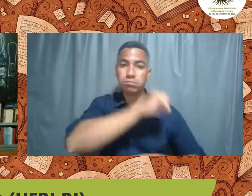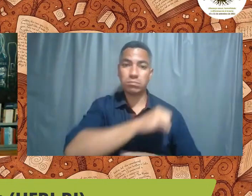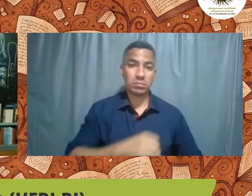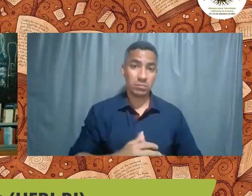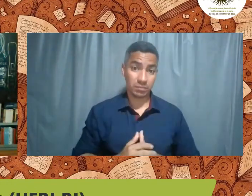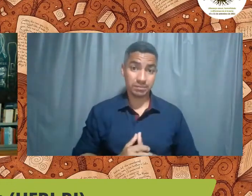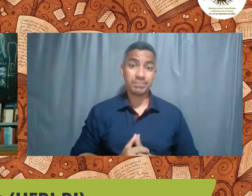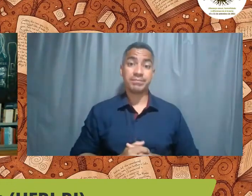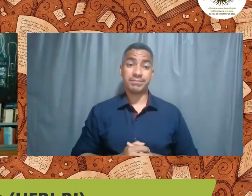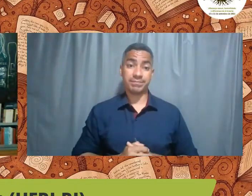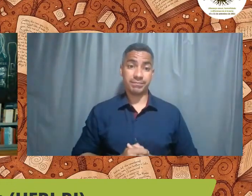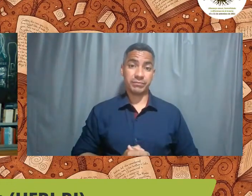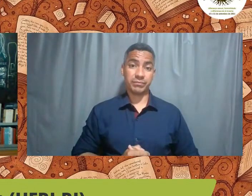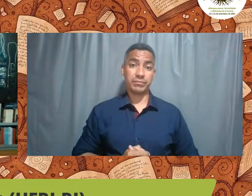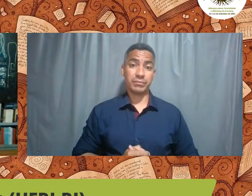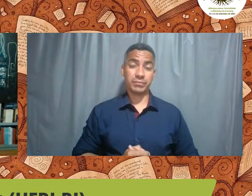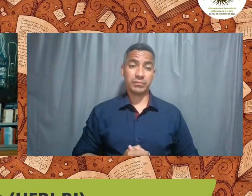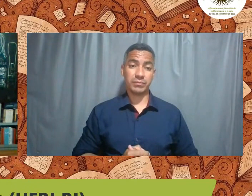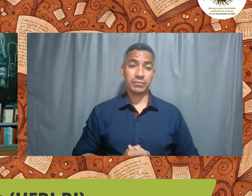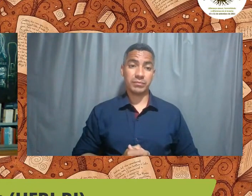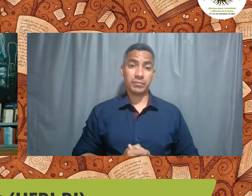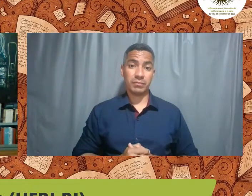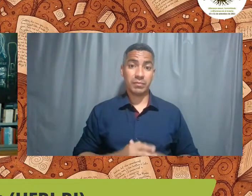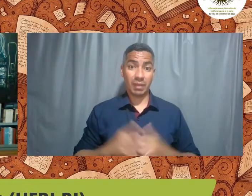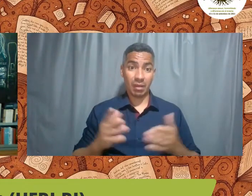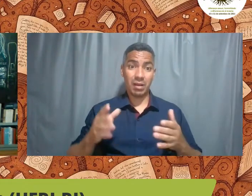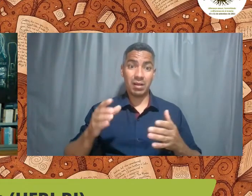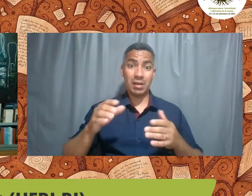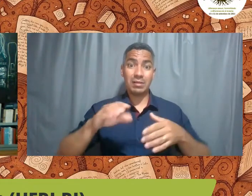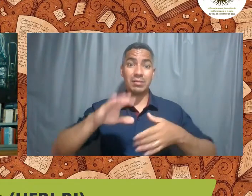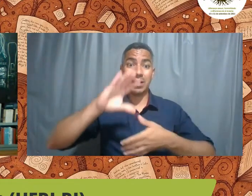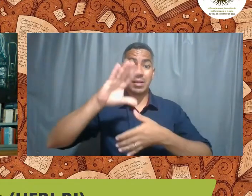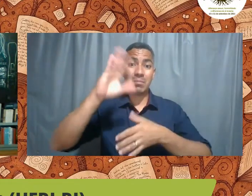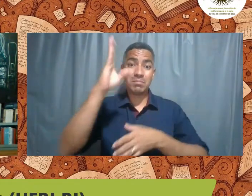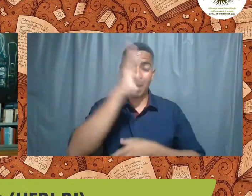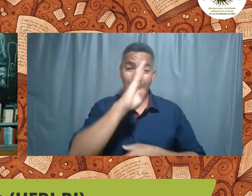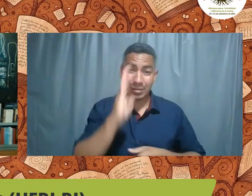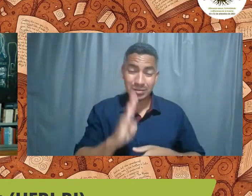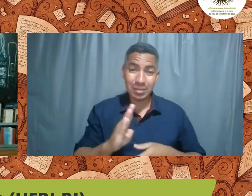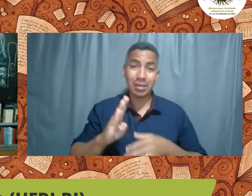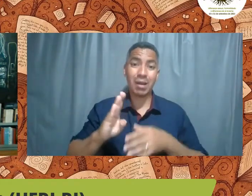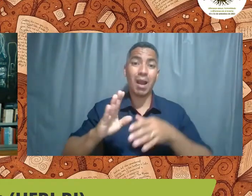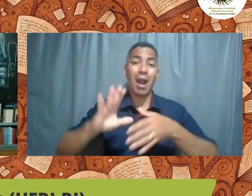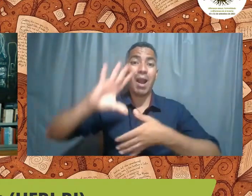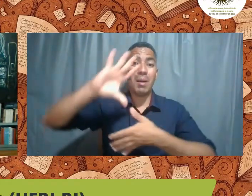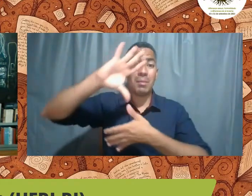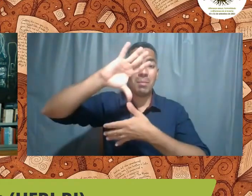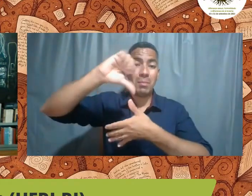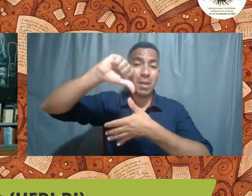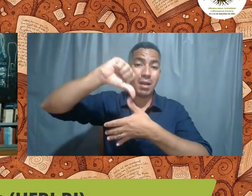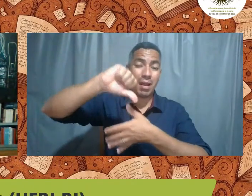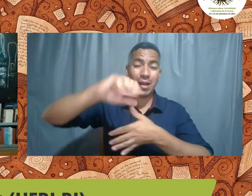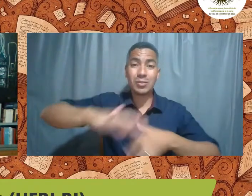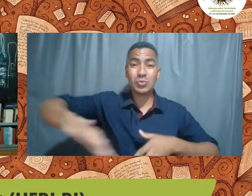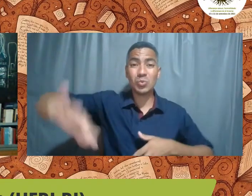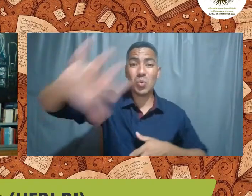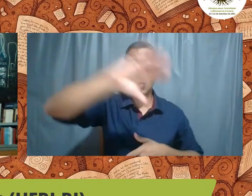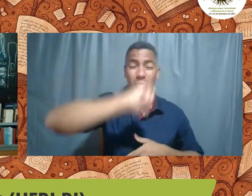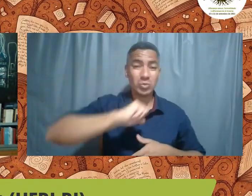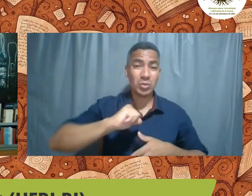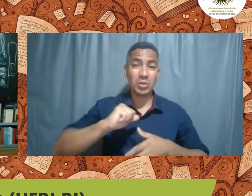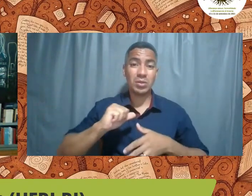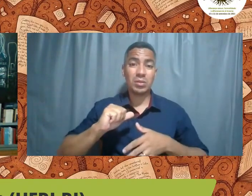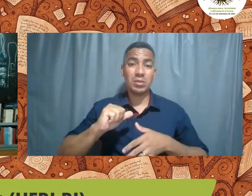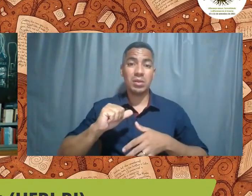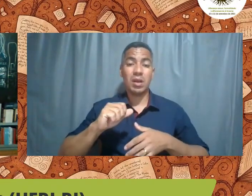né, de que na América Latina e no Brasil em particular, esse quadro tem